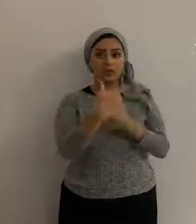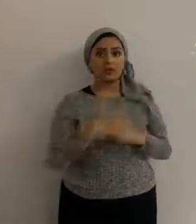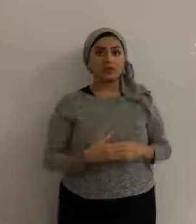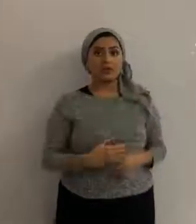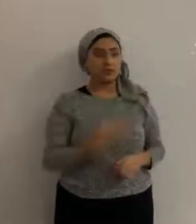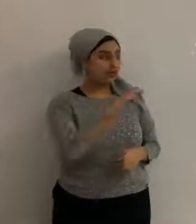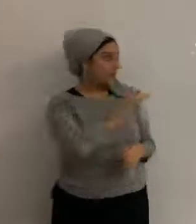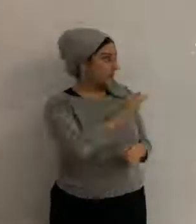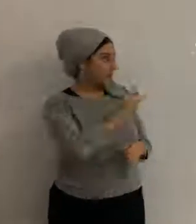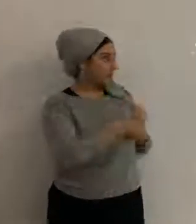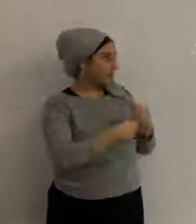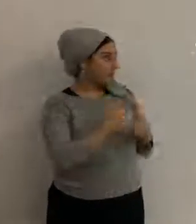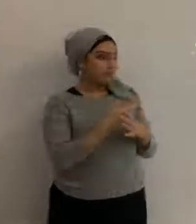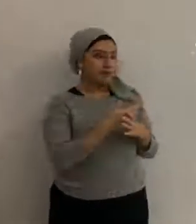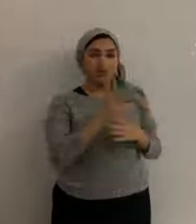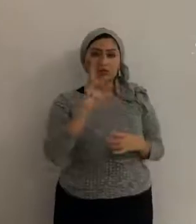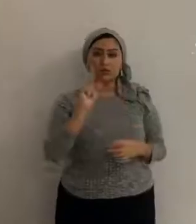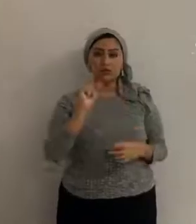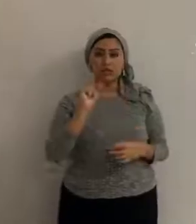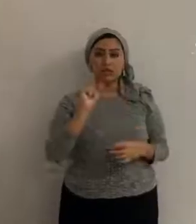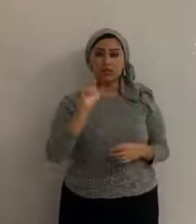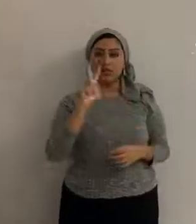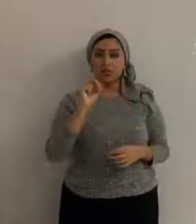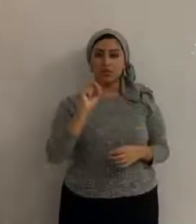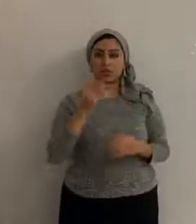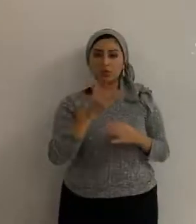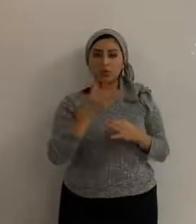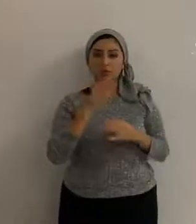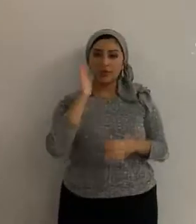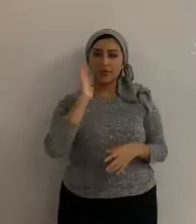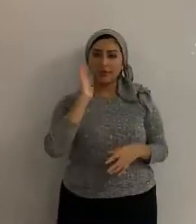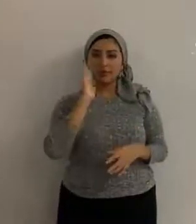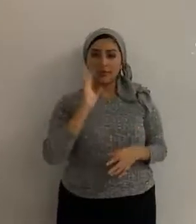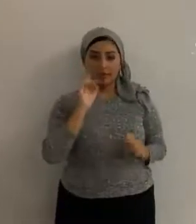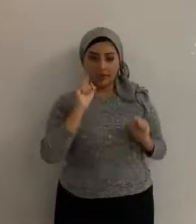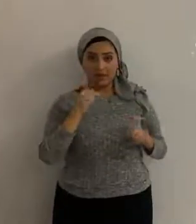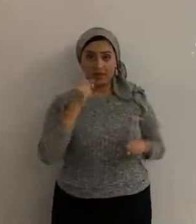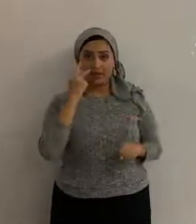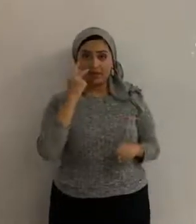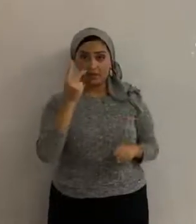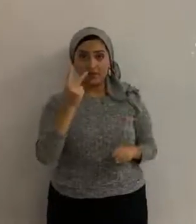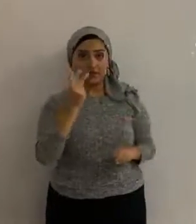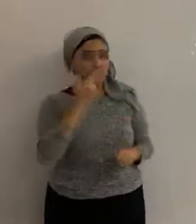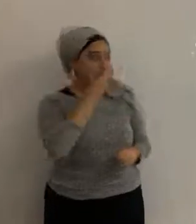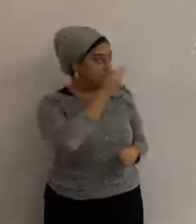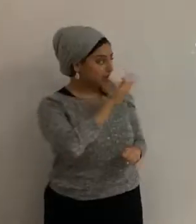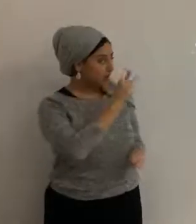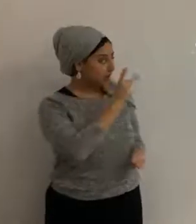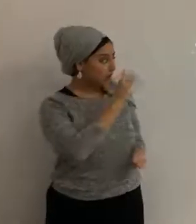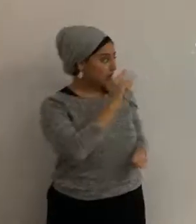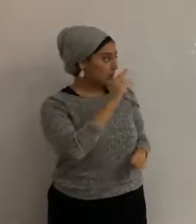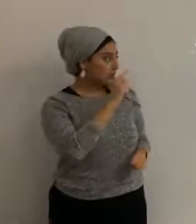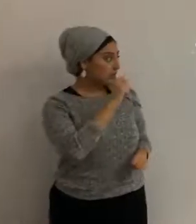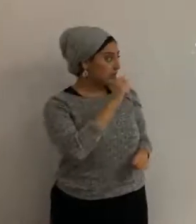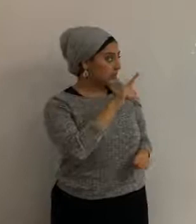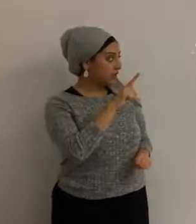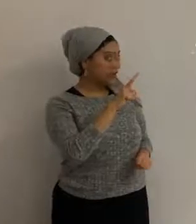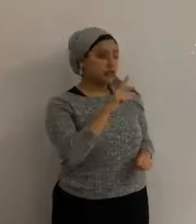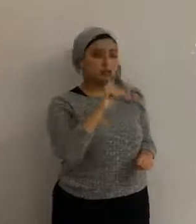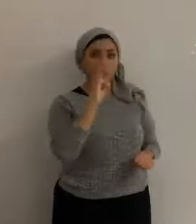años 20, 30, no más. Ahí al fondo se observa el cótel o el muro, ¿de acuerdo?